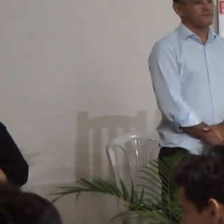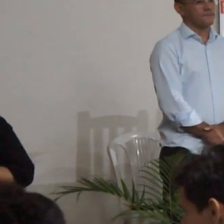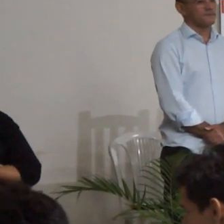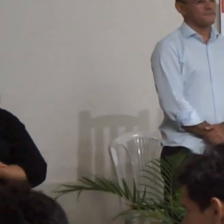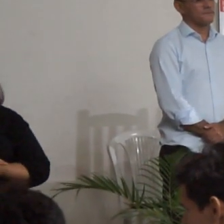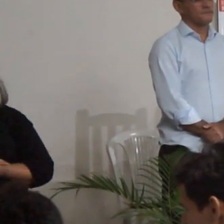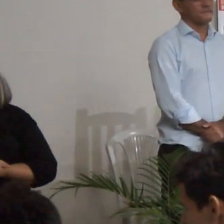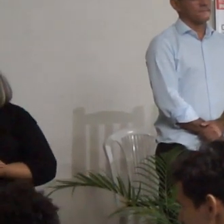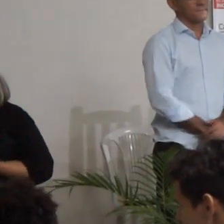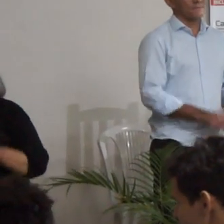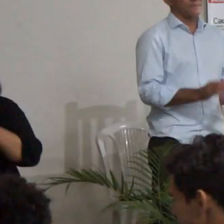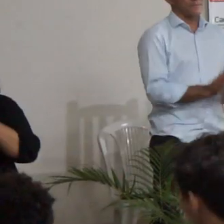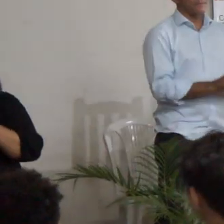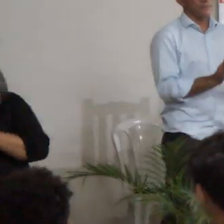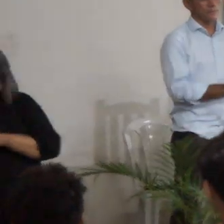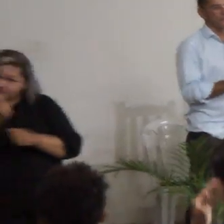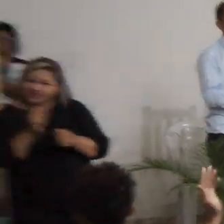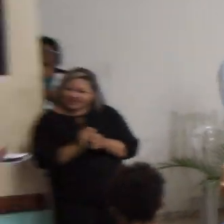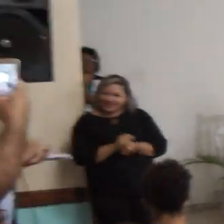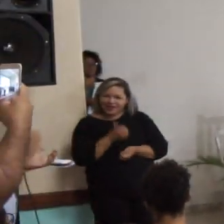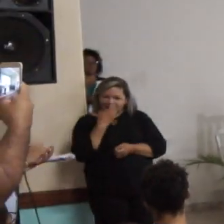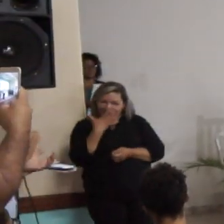nem durante e nem depois do curso.